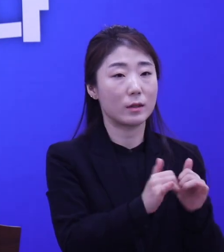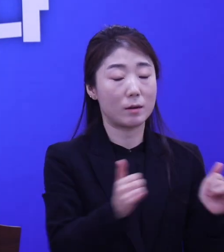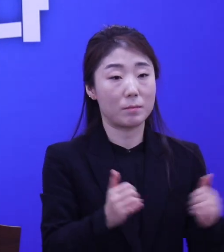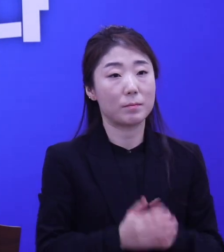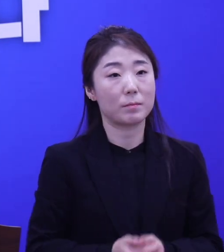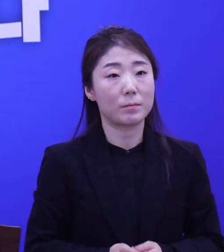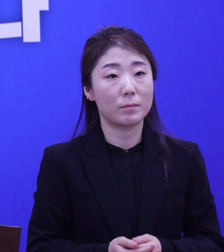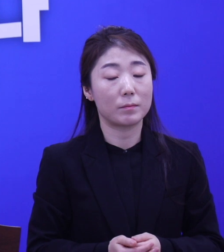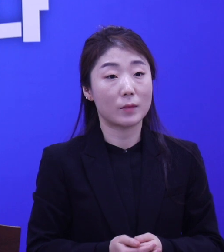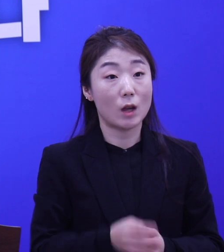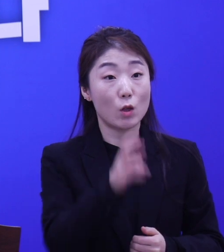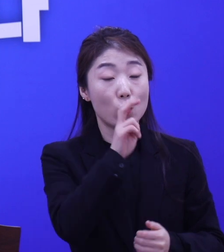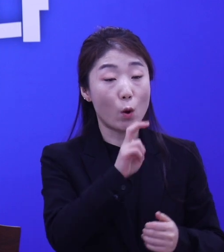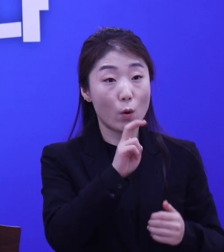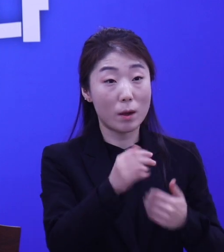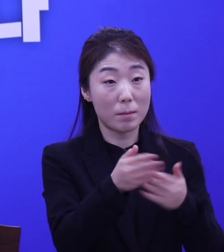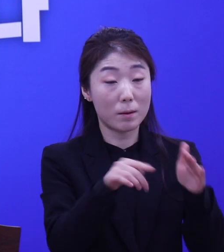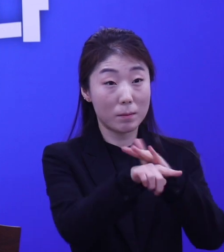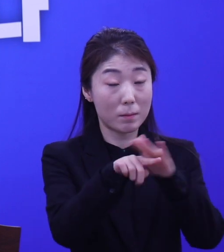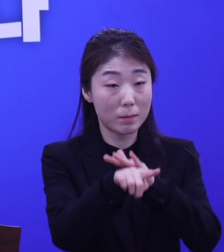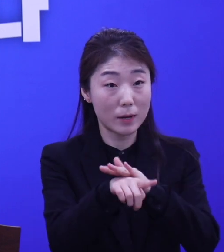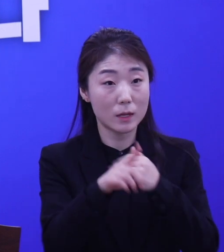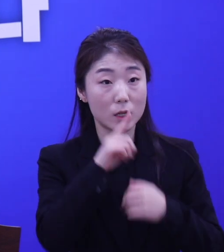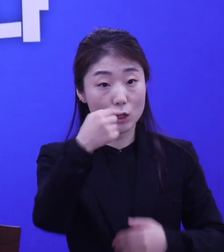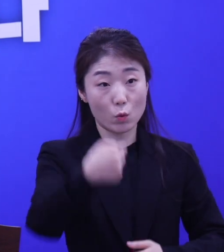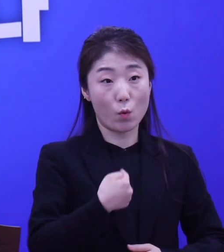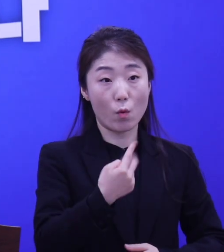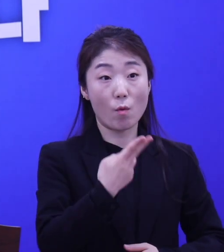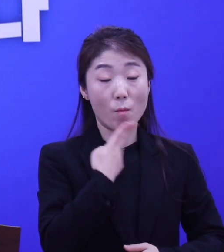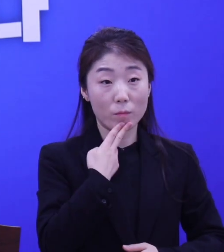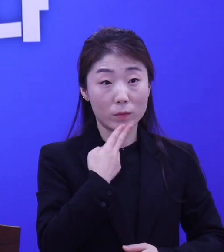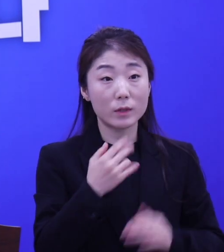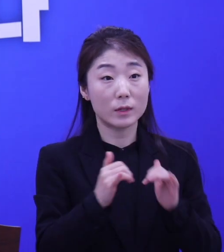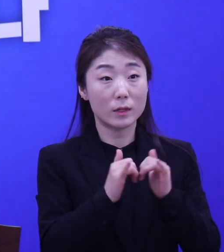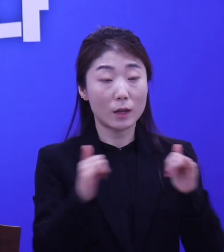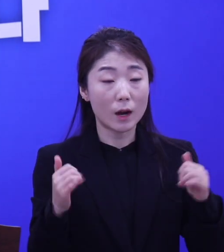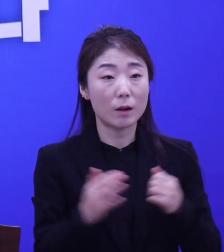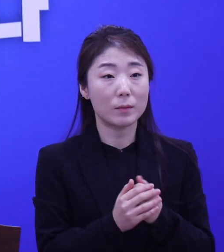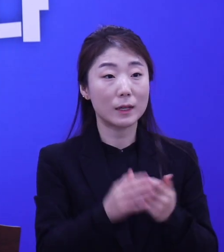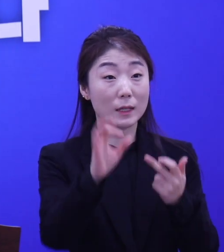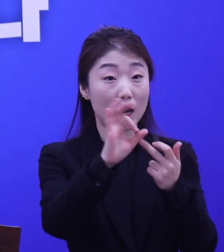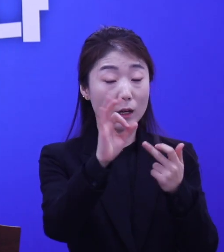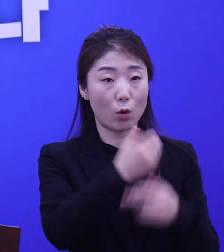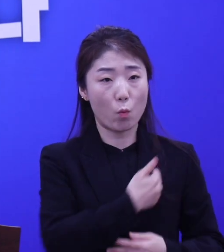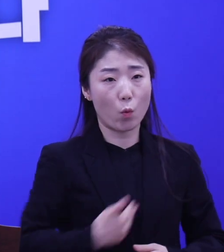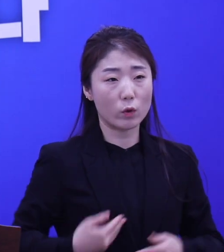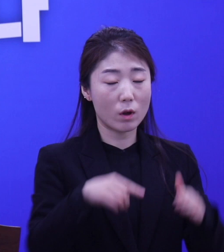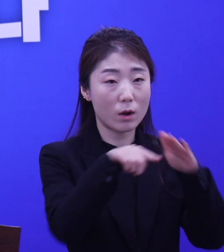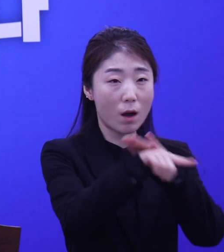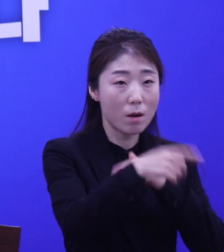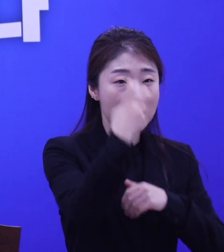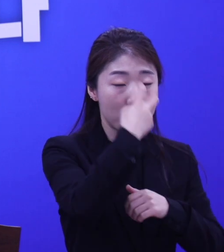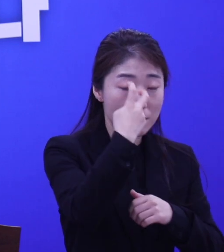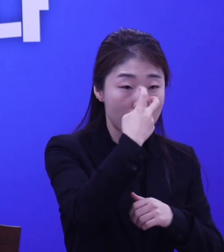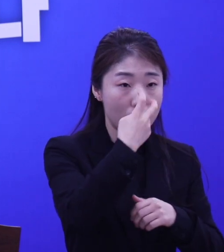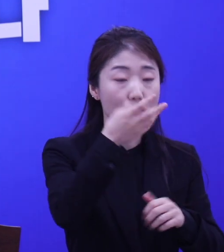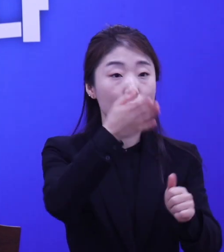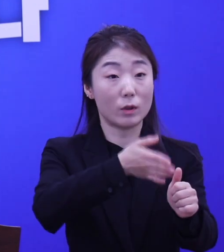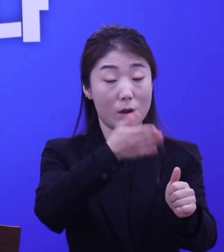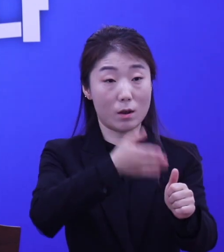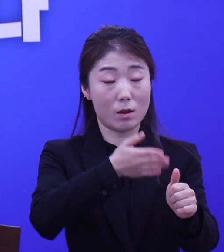동전 노래방을 다녀온 미신고자는 창영군 보건소 선별진료소를 방문할 수 있도록 계속 안내하고